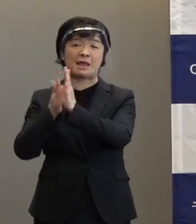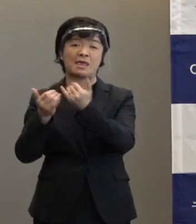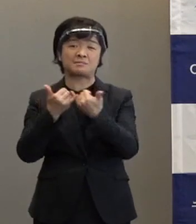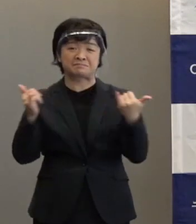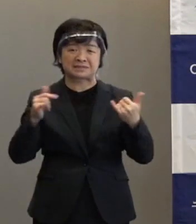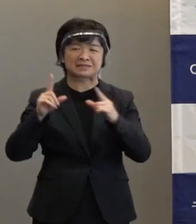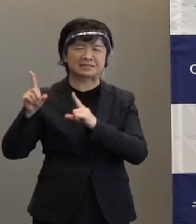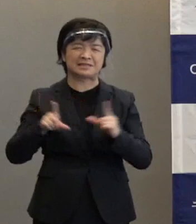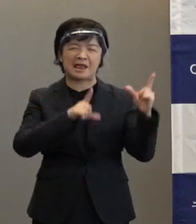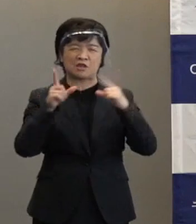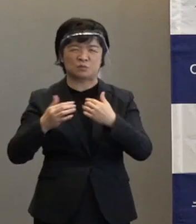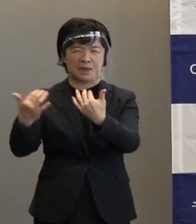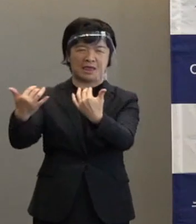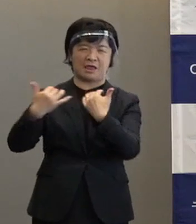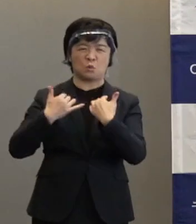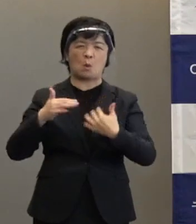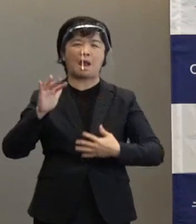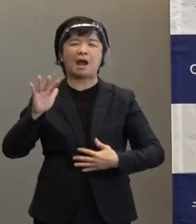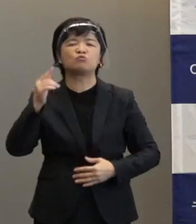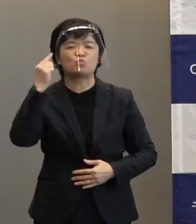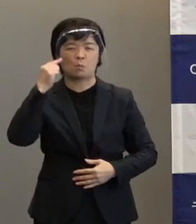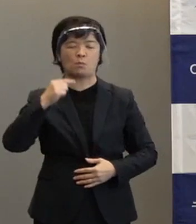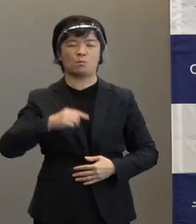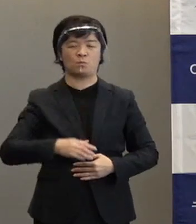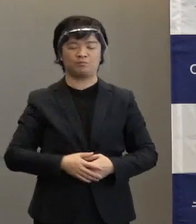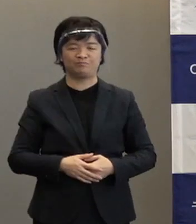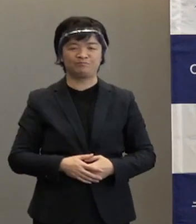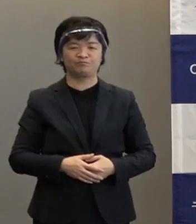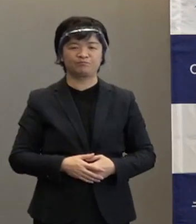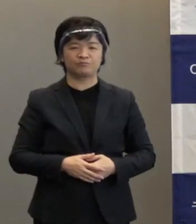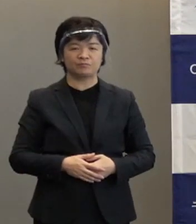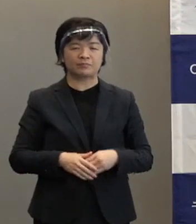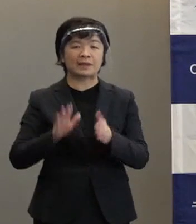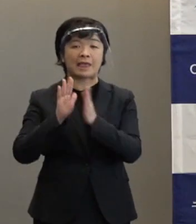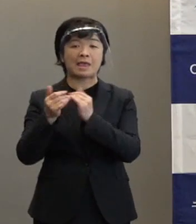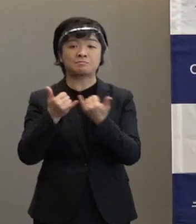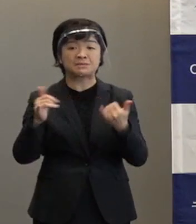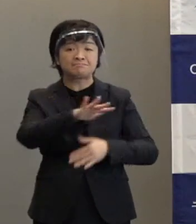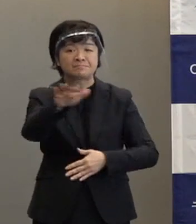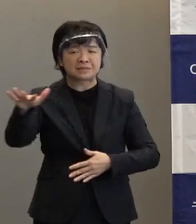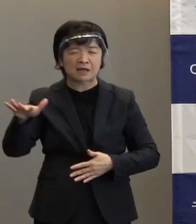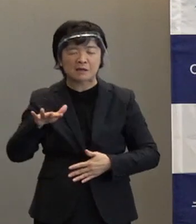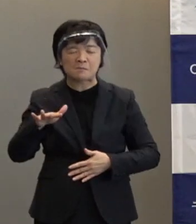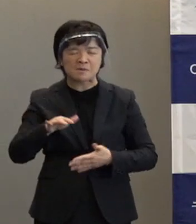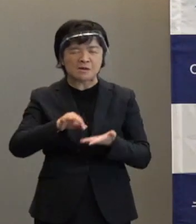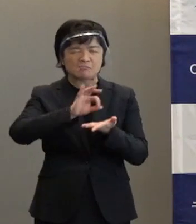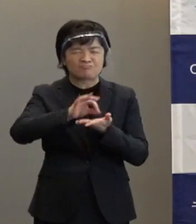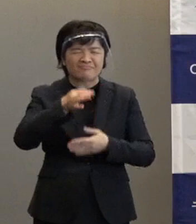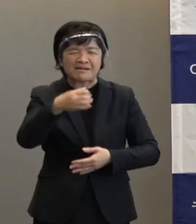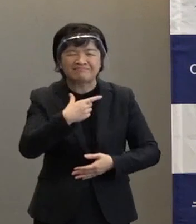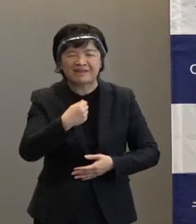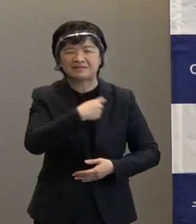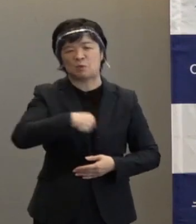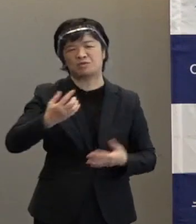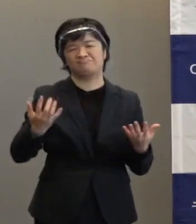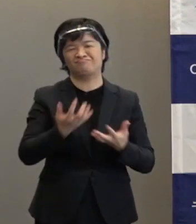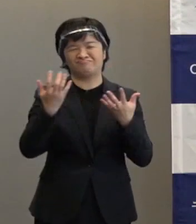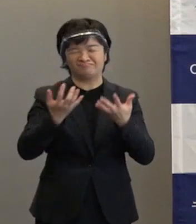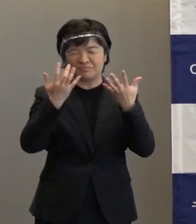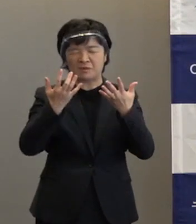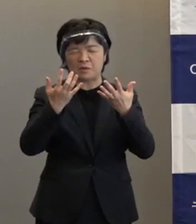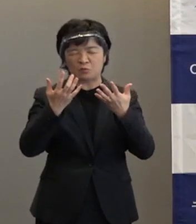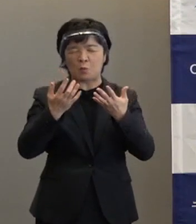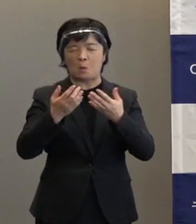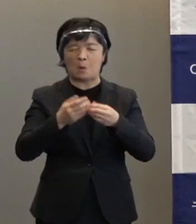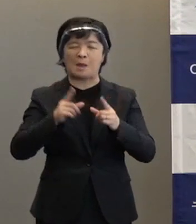影響が出てきているというふうに感じています。まあ、そうした中で県民の皆様方の消費を喚起をしたり、まあ、県民生活を底支えを